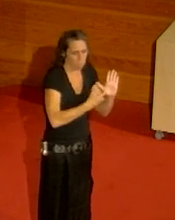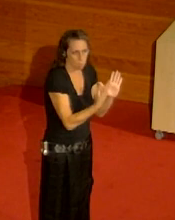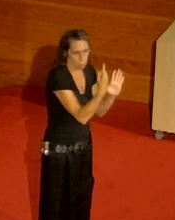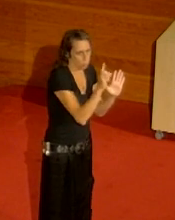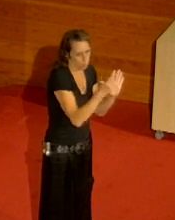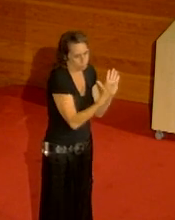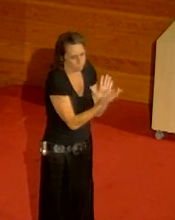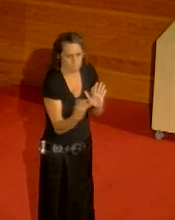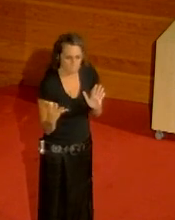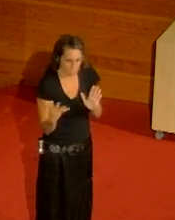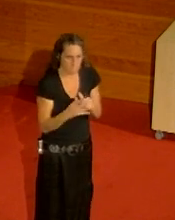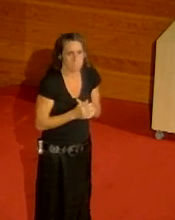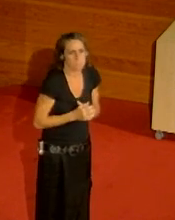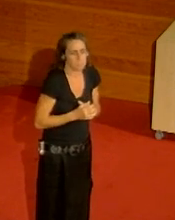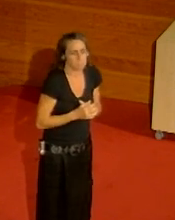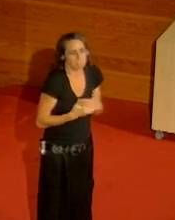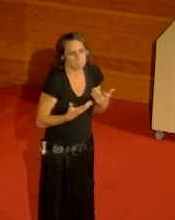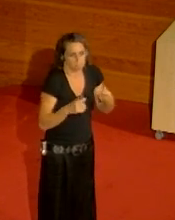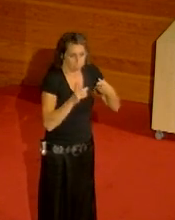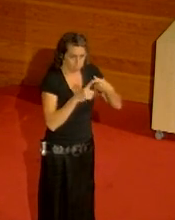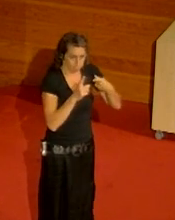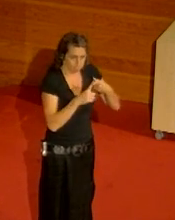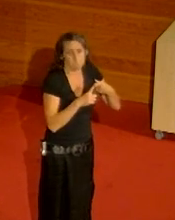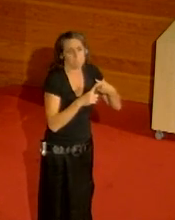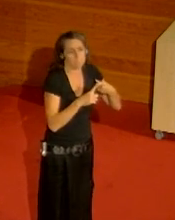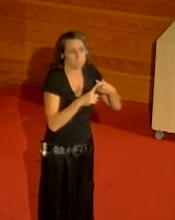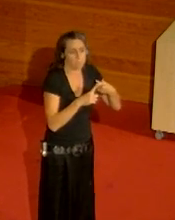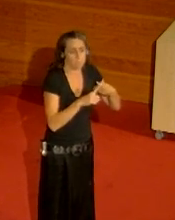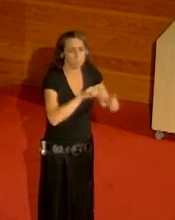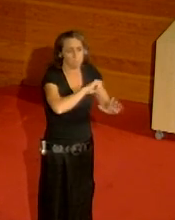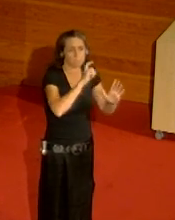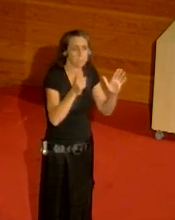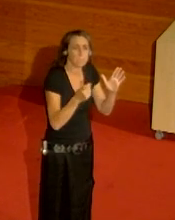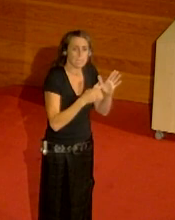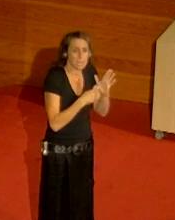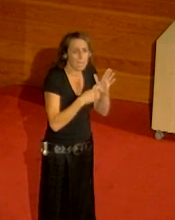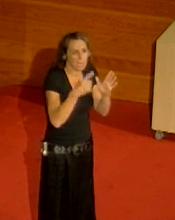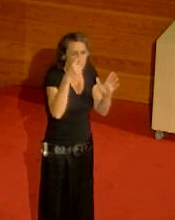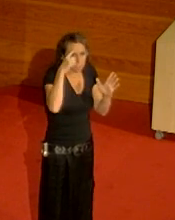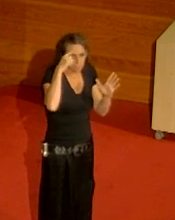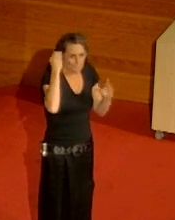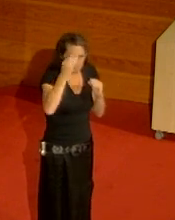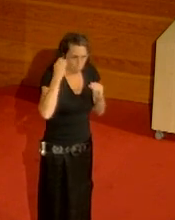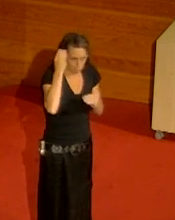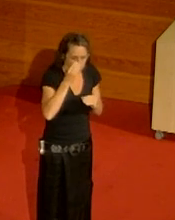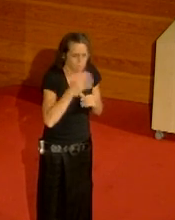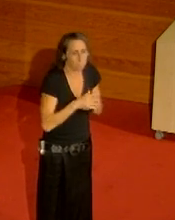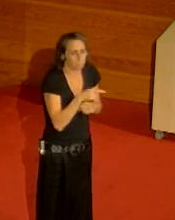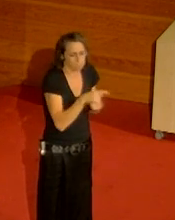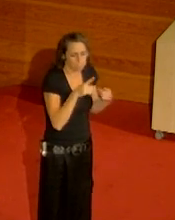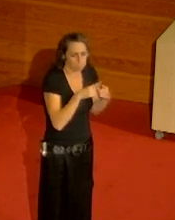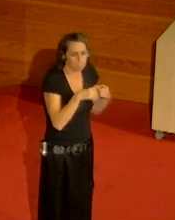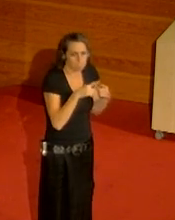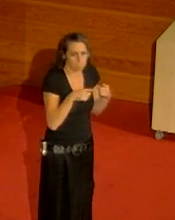suena un poco denso la doctrina de la razonabilidad no es más que una un elemento que le permitía al tribunal supremo